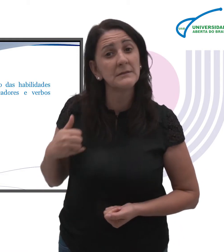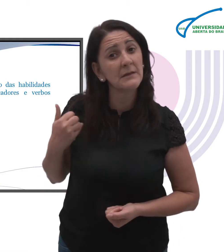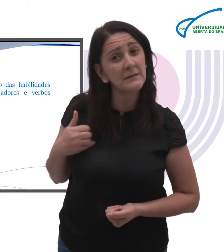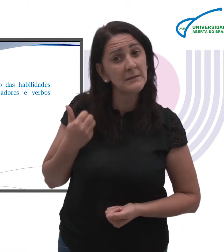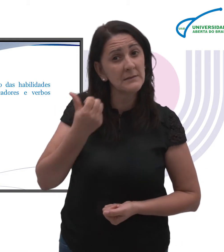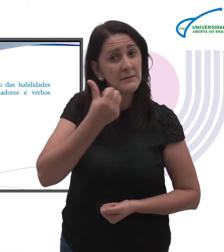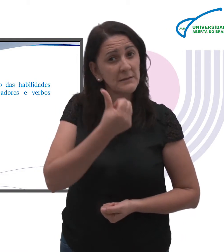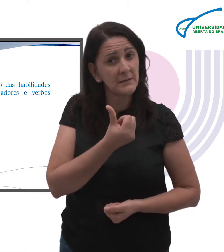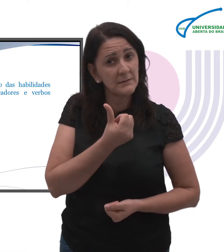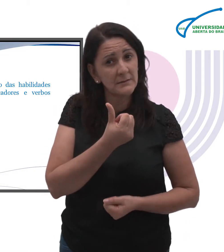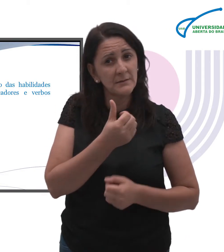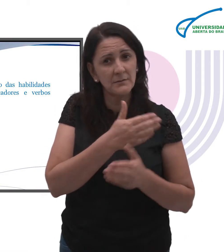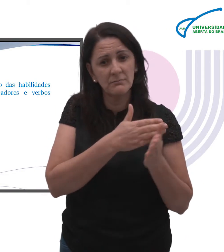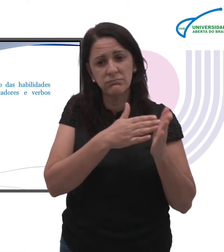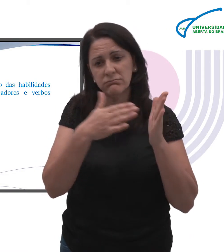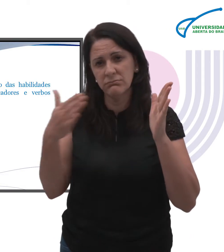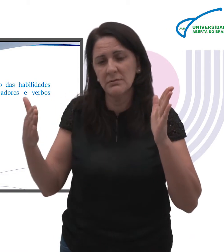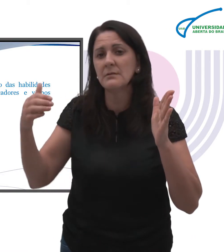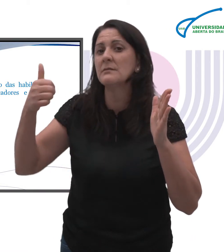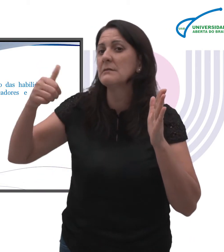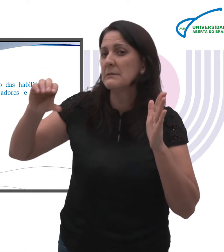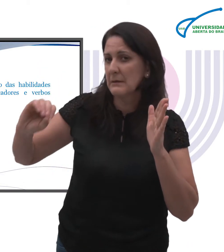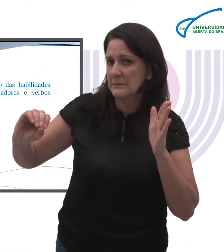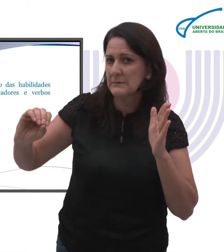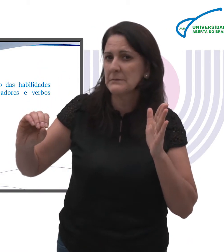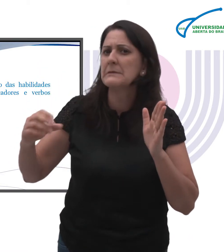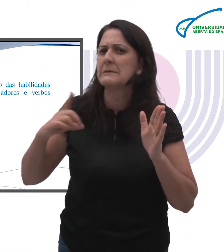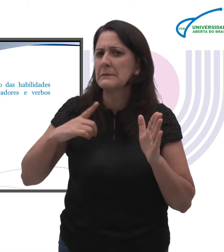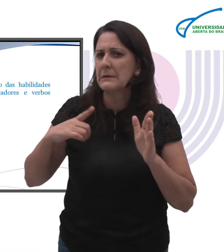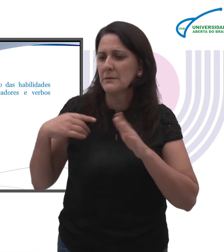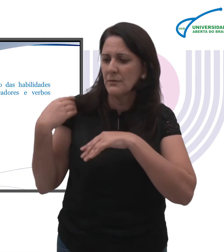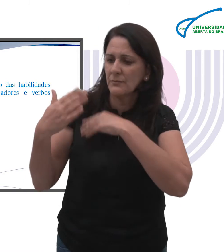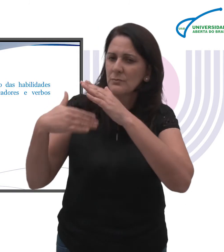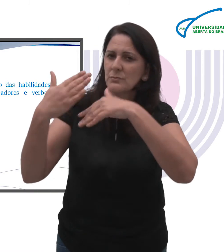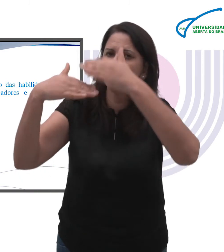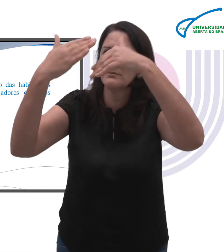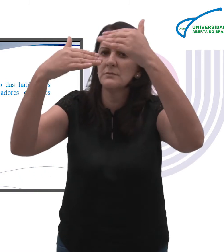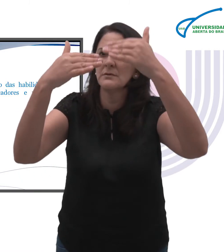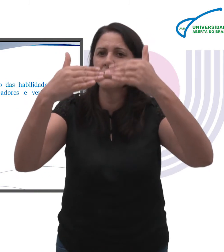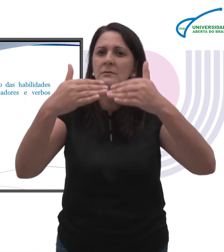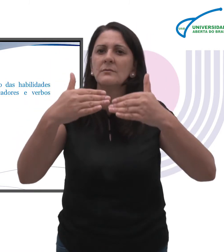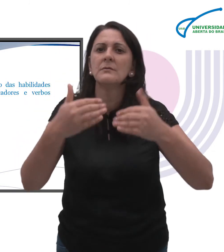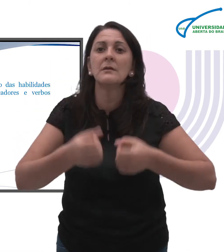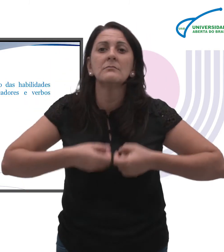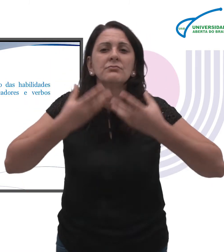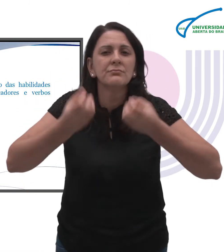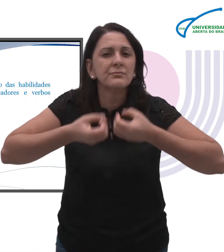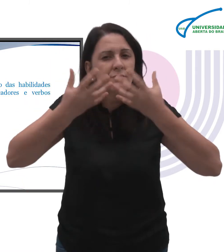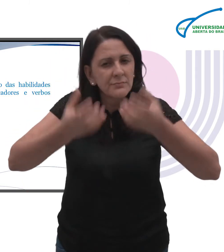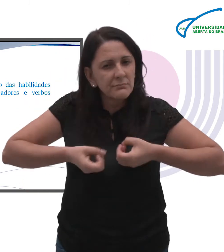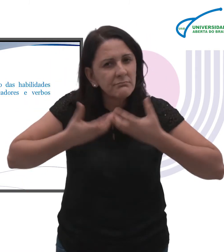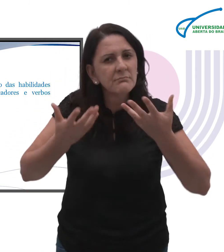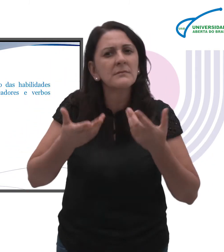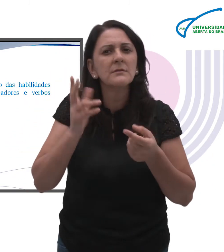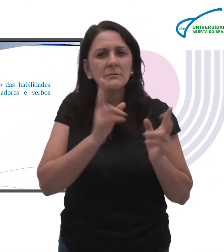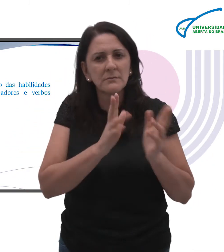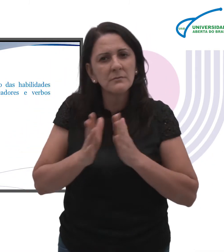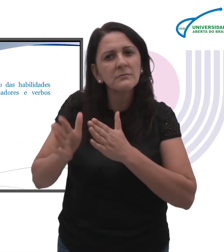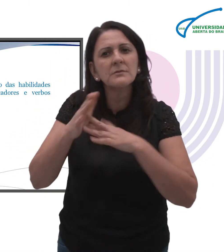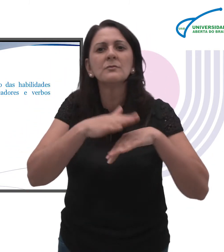aos 10 anos de idade, há um desenvolvimento das habilidades narrativas, com uma vasta